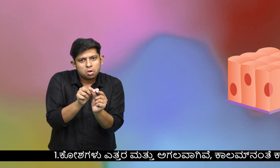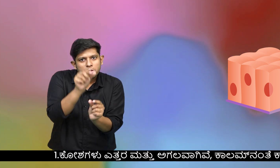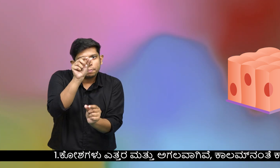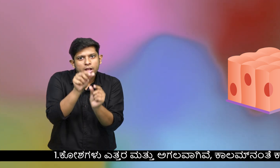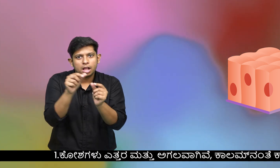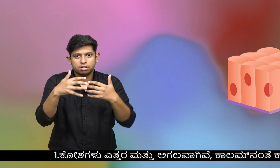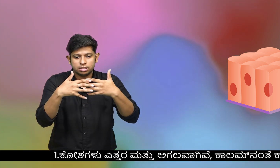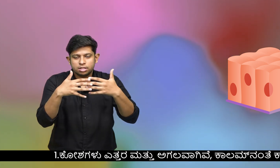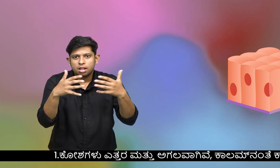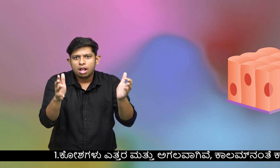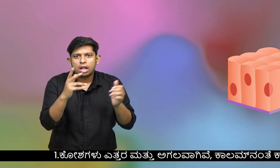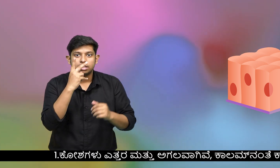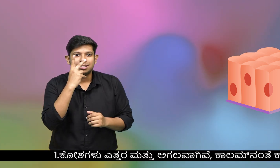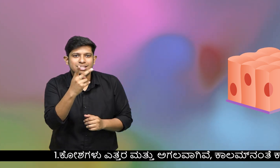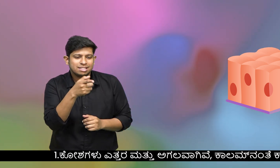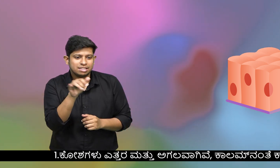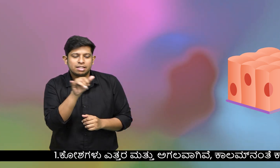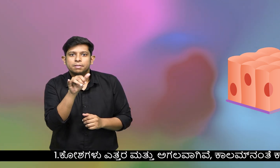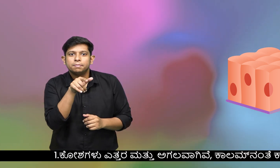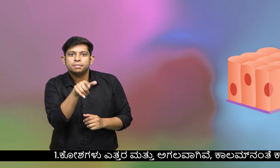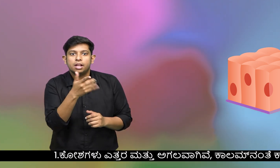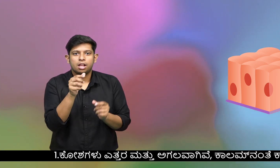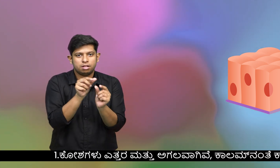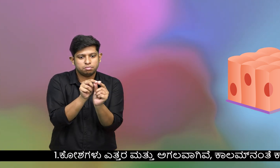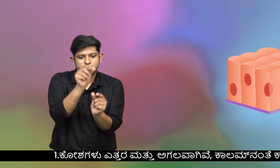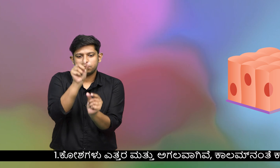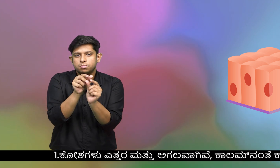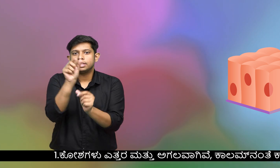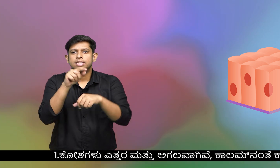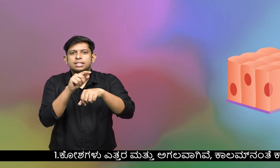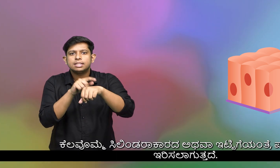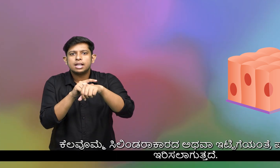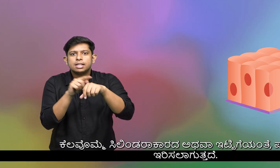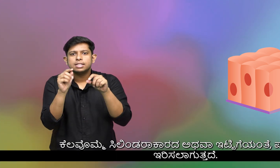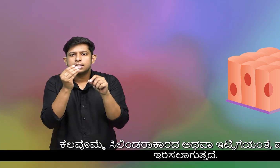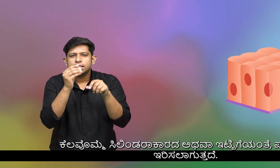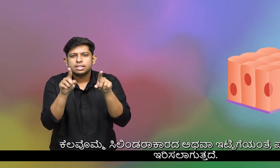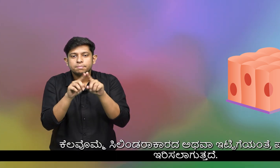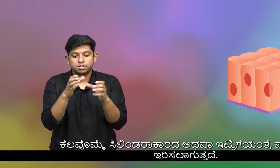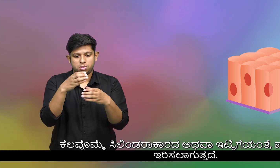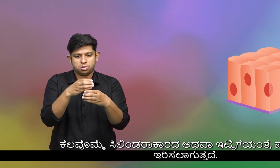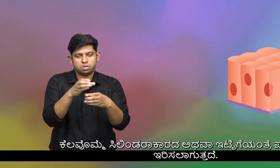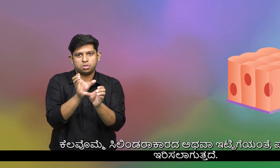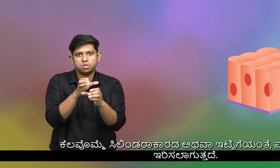1. ಕೋಶಗಳು ಎತ್ತರ ಮತ್ತು ಅಗಲವಾಗಿದೆ, ಕಾಲಂನಂತೆ ಕಾಣುತ್ತವೆ. ಕೆಲವೊಮ್ಮೆ ಸಿಲಿಂಡಾಕಾರದ